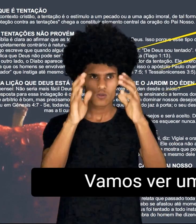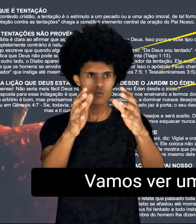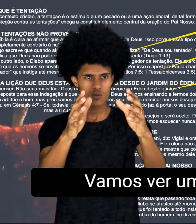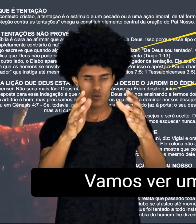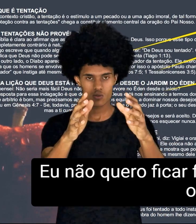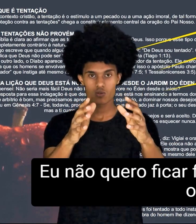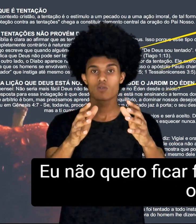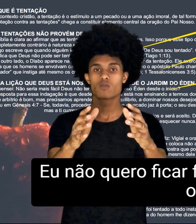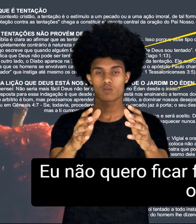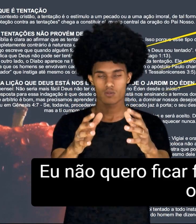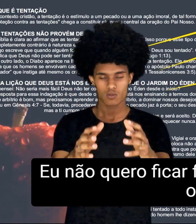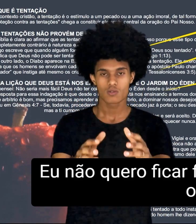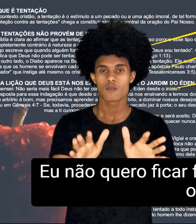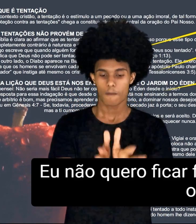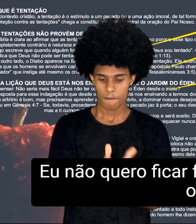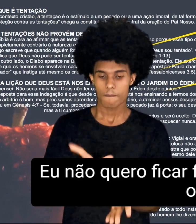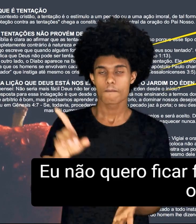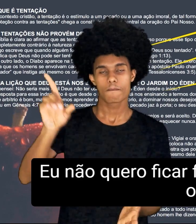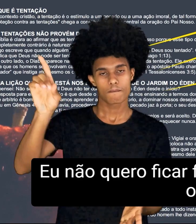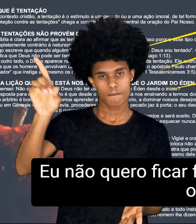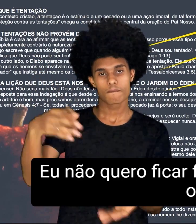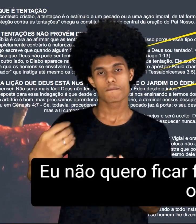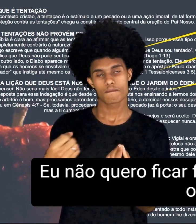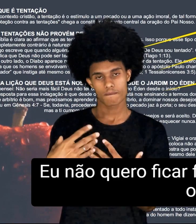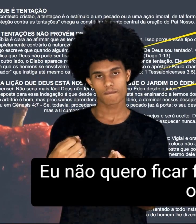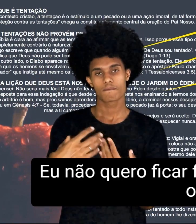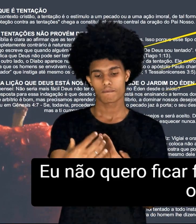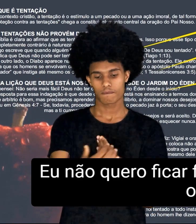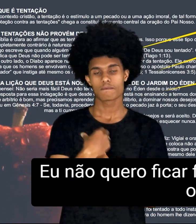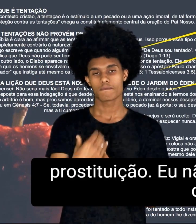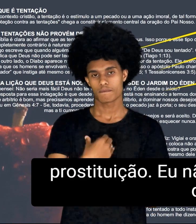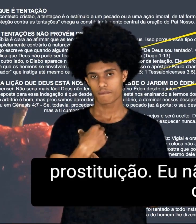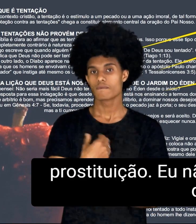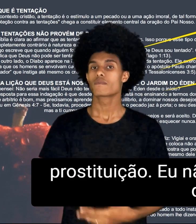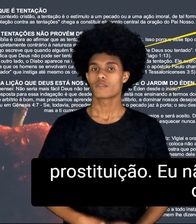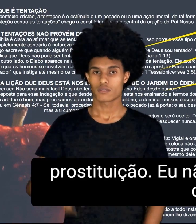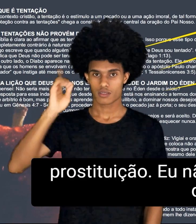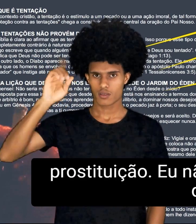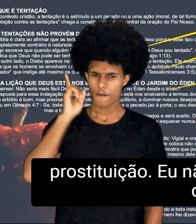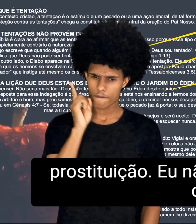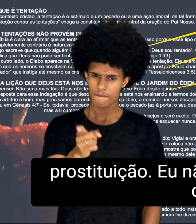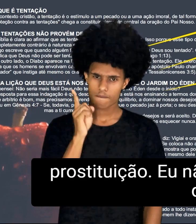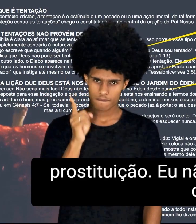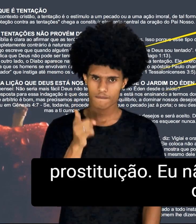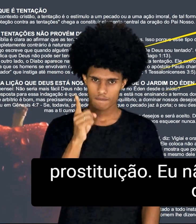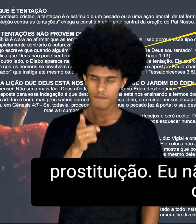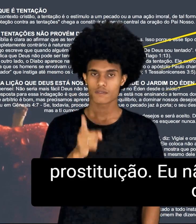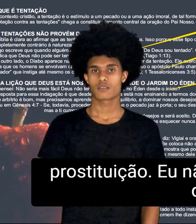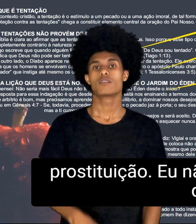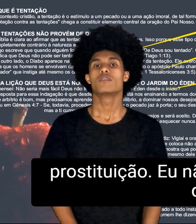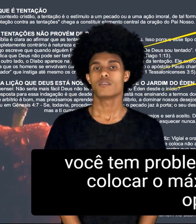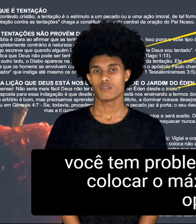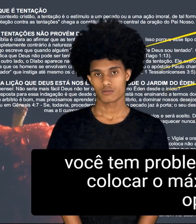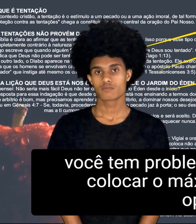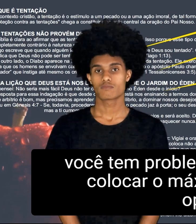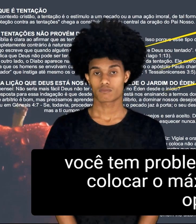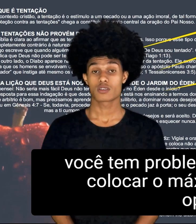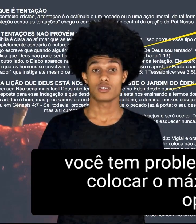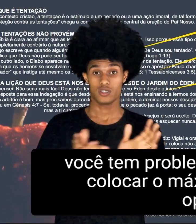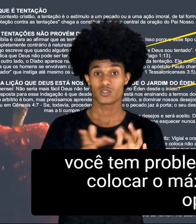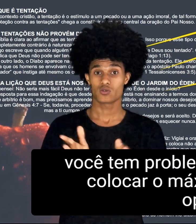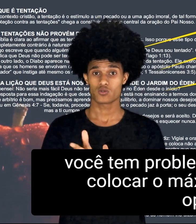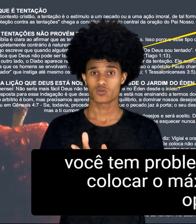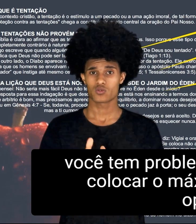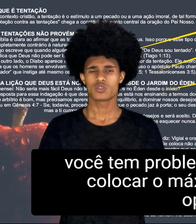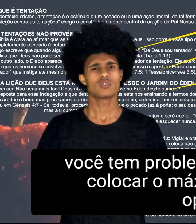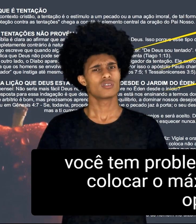ser um pouquinho inteligente. Eu não quero ficar falando do pecado da cobiça, o pecado da prostituição, eu não quero falar do pecado do dinheiro. Se você tem problema com dinheiro, ele vai colocar